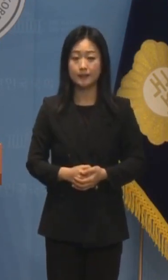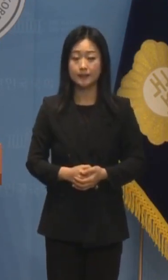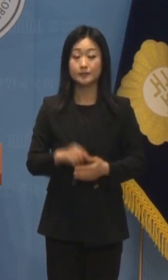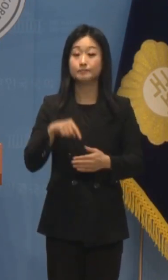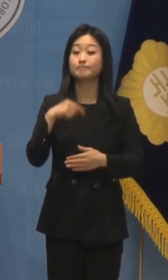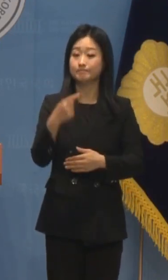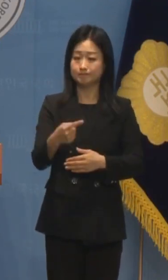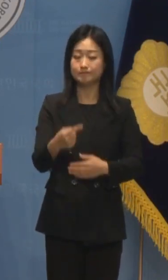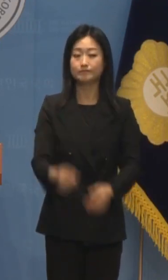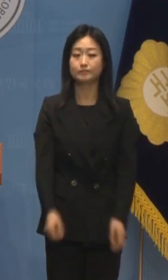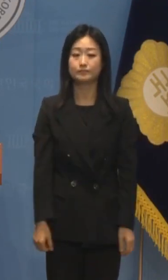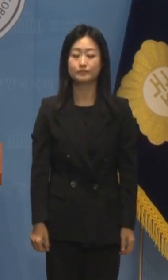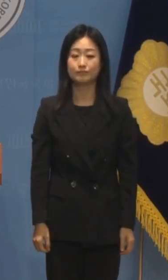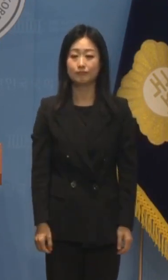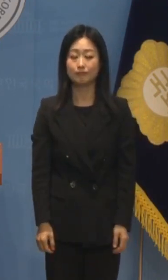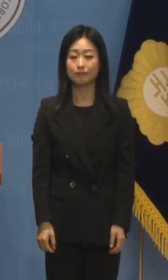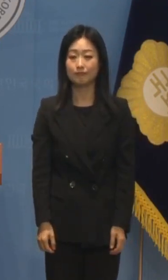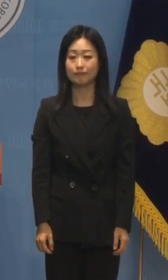다음입니다.